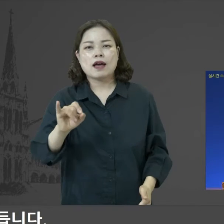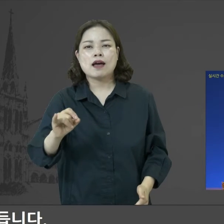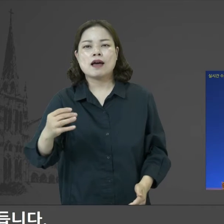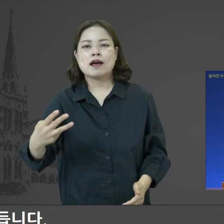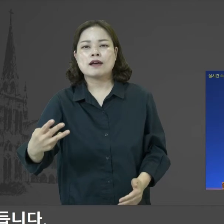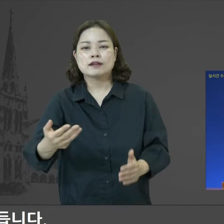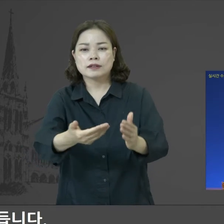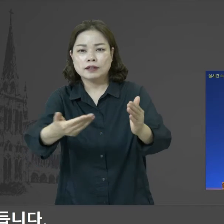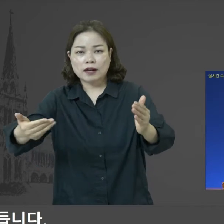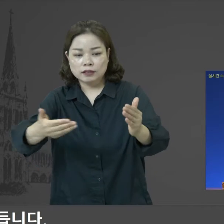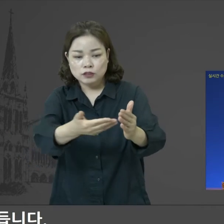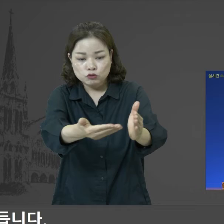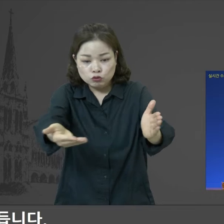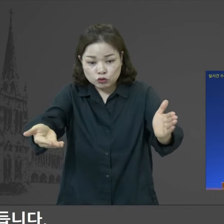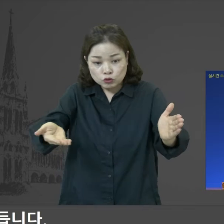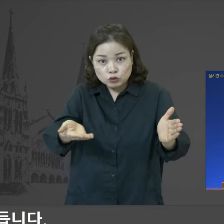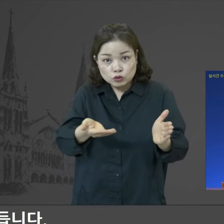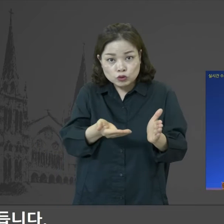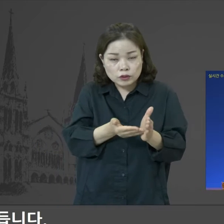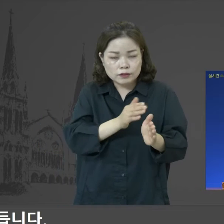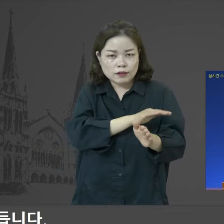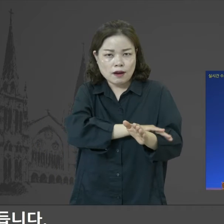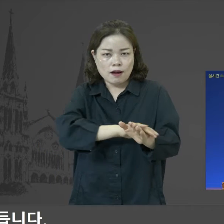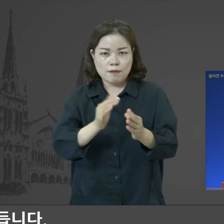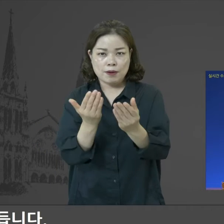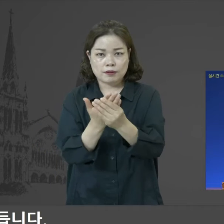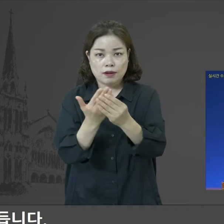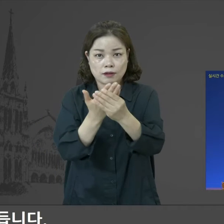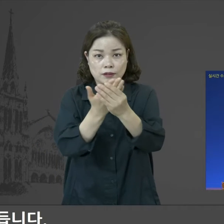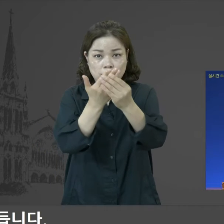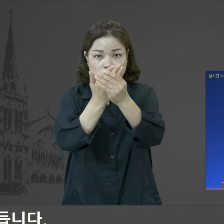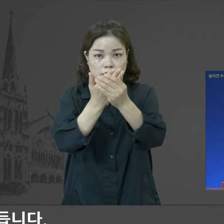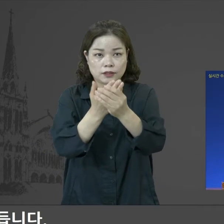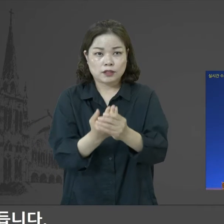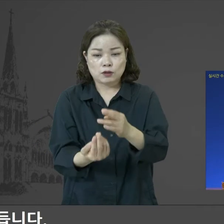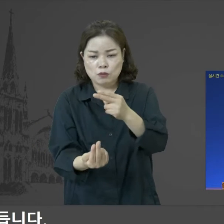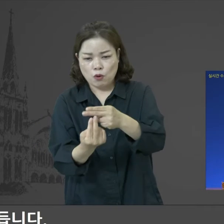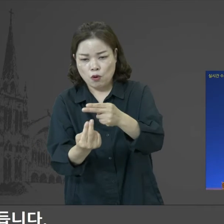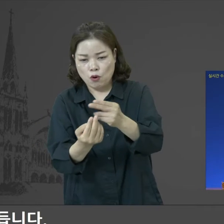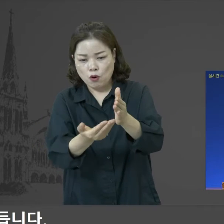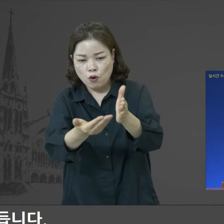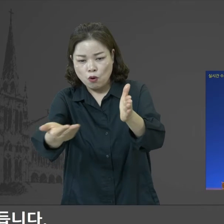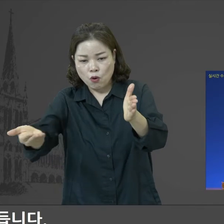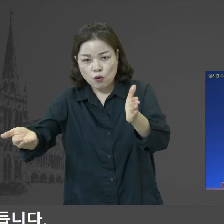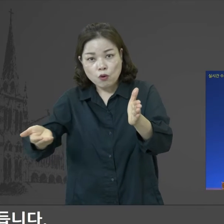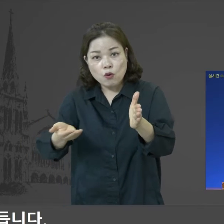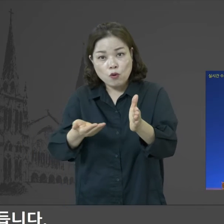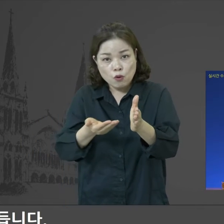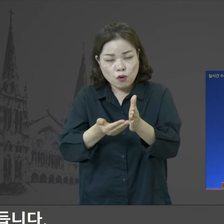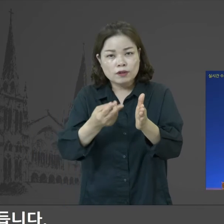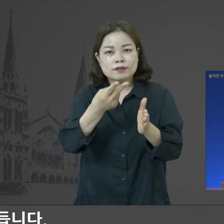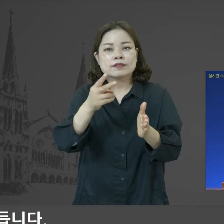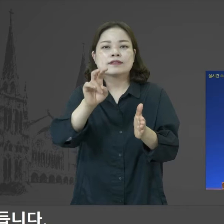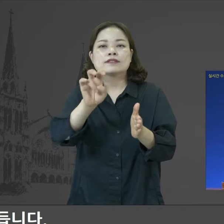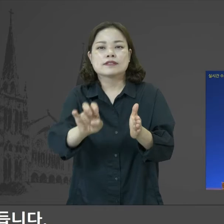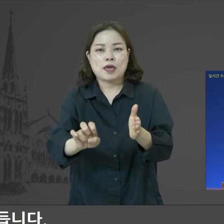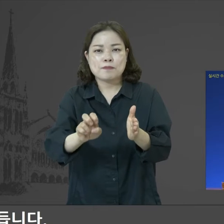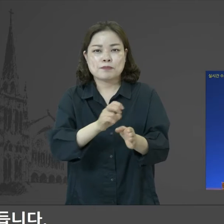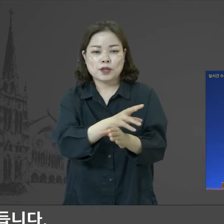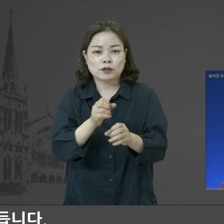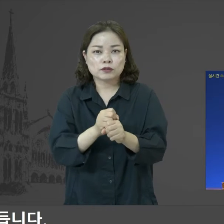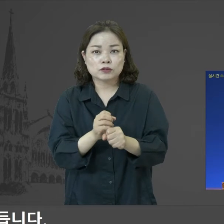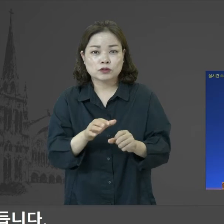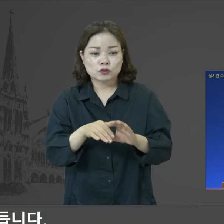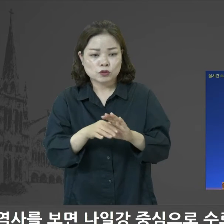중심으로 관계수로 관계시설이 제일 발달했다고 합니다. 최초의 15m의 석조댐을 만든 나라도 이집트였습니다.